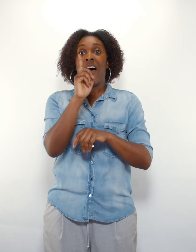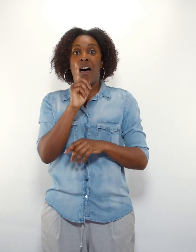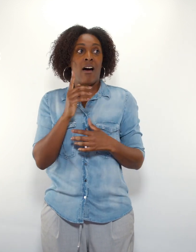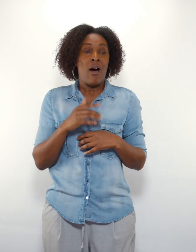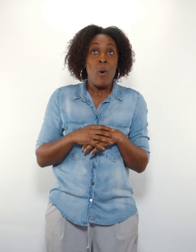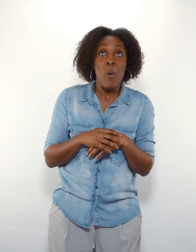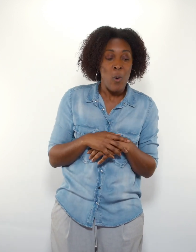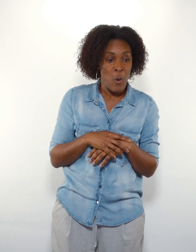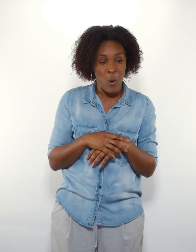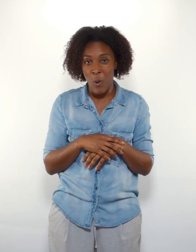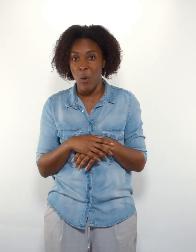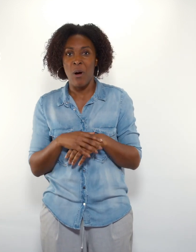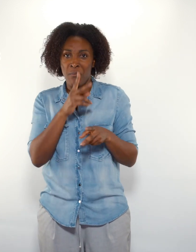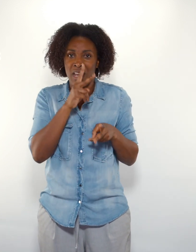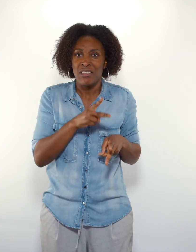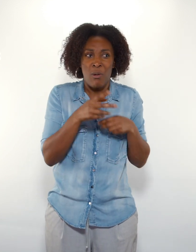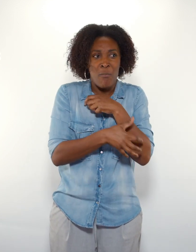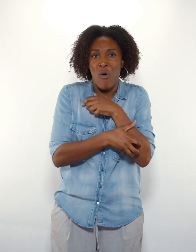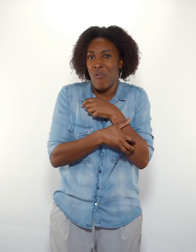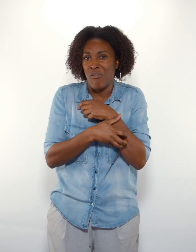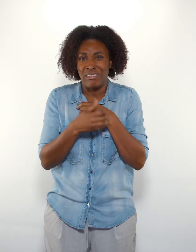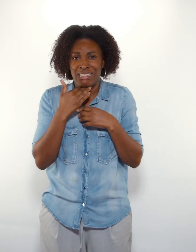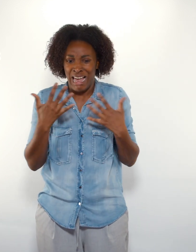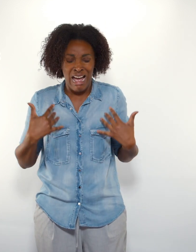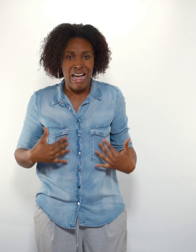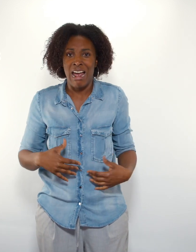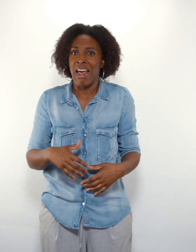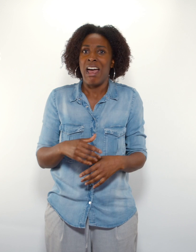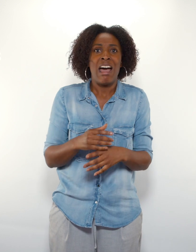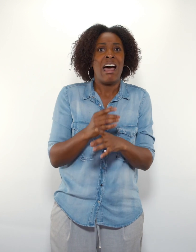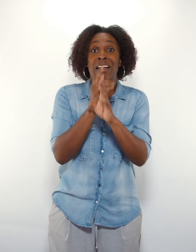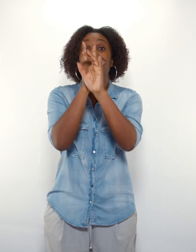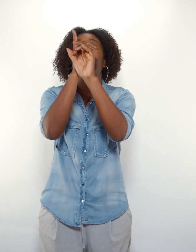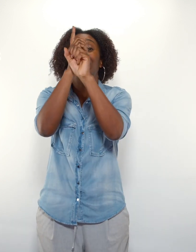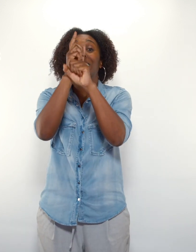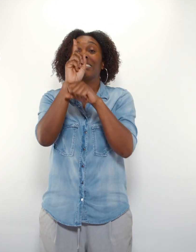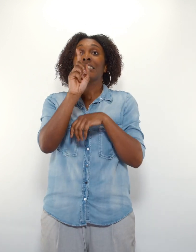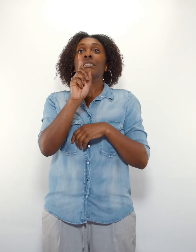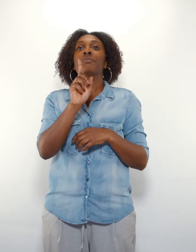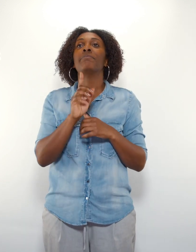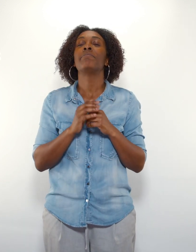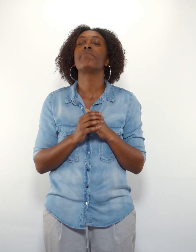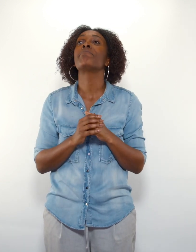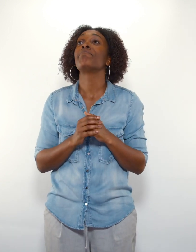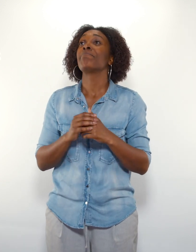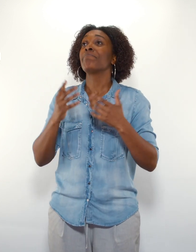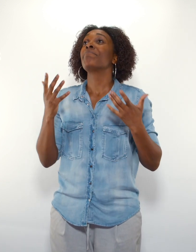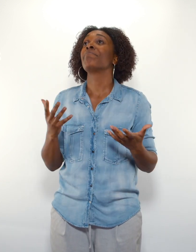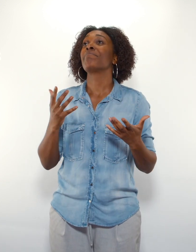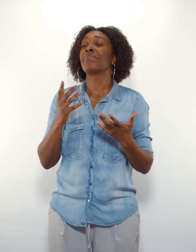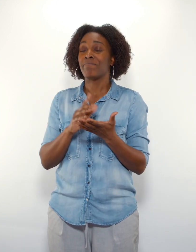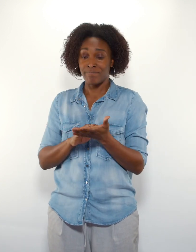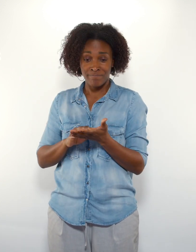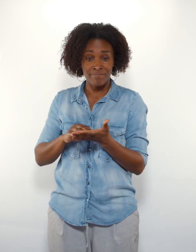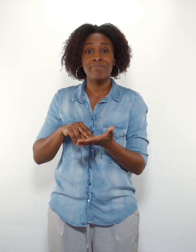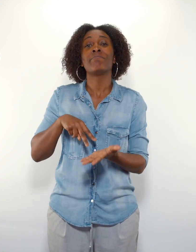ce paysan est si pauvre et si sale aussi. Et son temps arrive, et il présente sa requête au roi, il plie